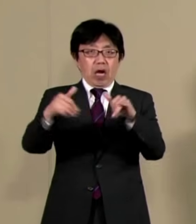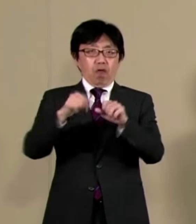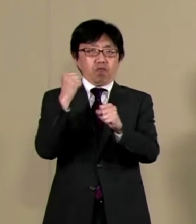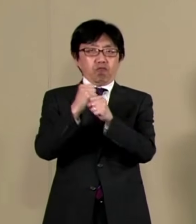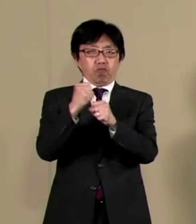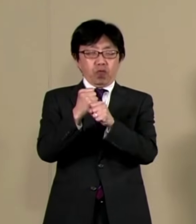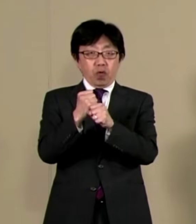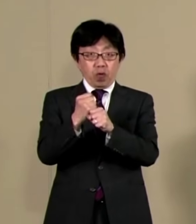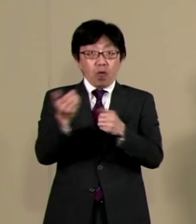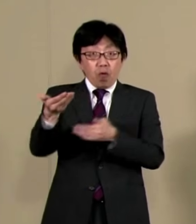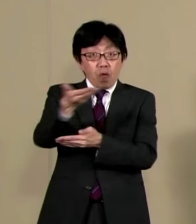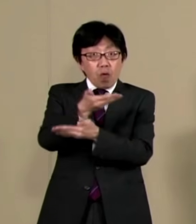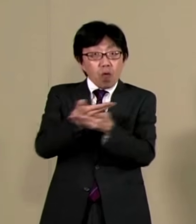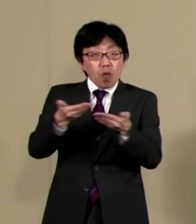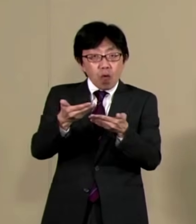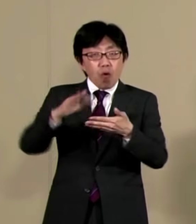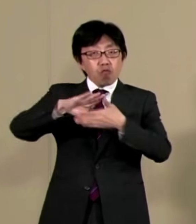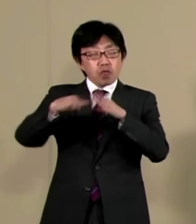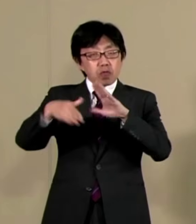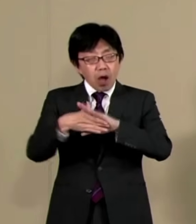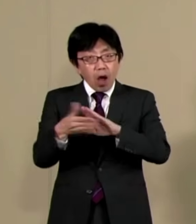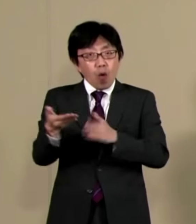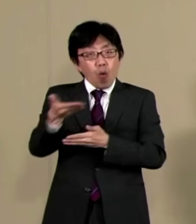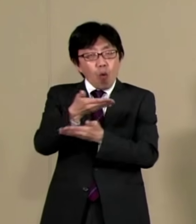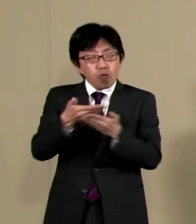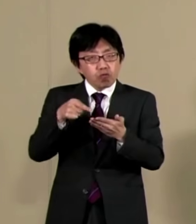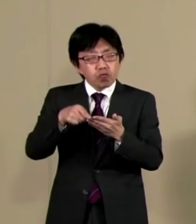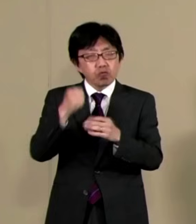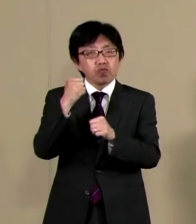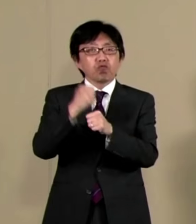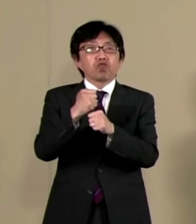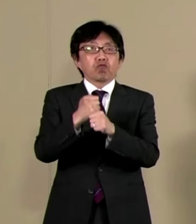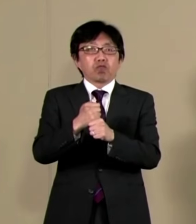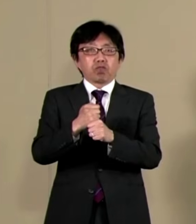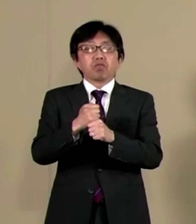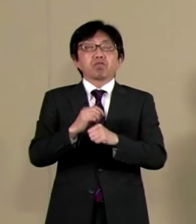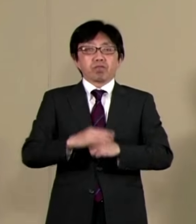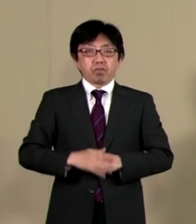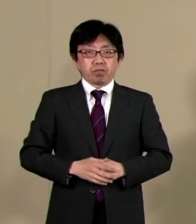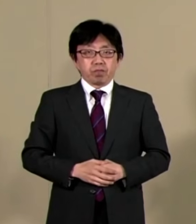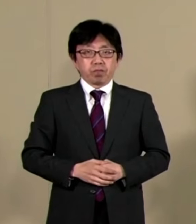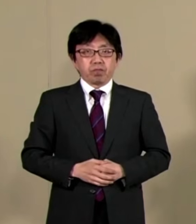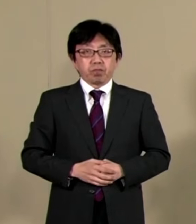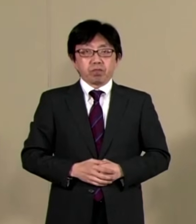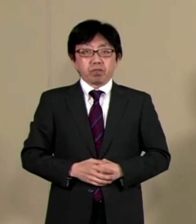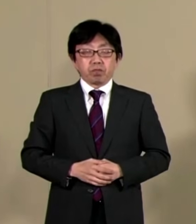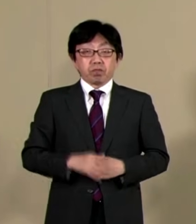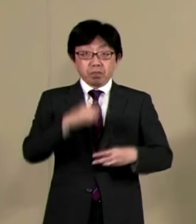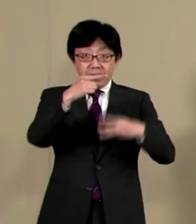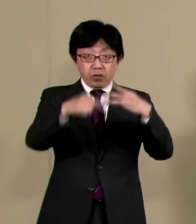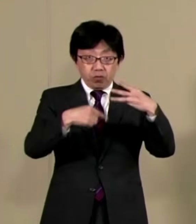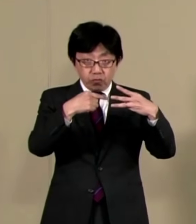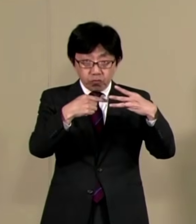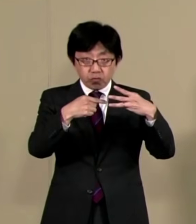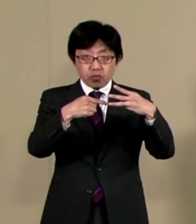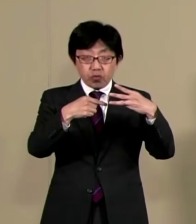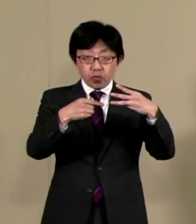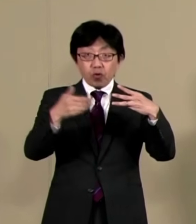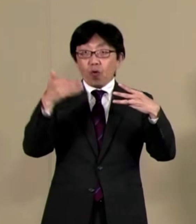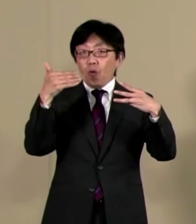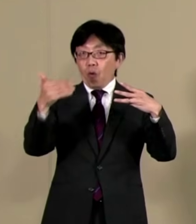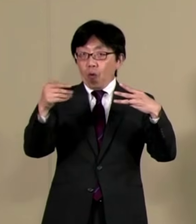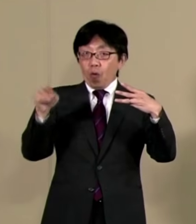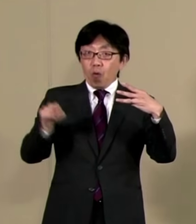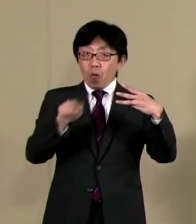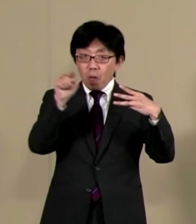な地域地方との文化的な交流の機会を提供しますこれらが3つの軸ここの